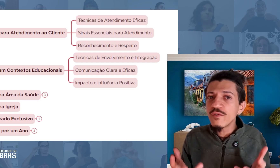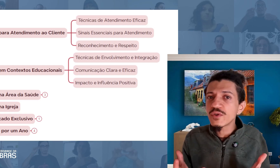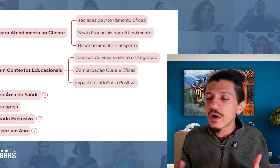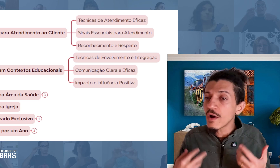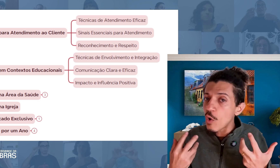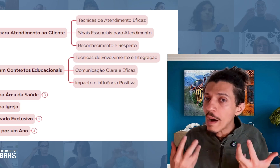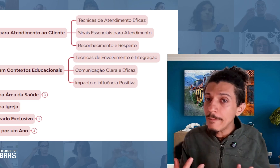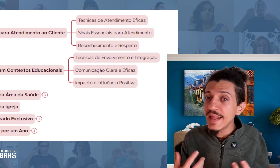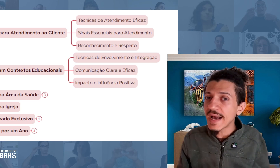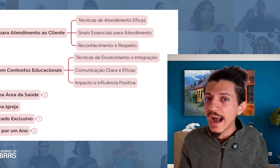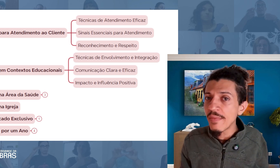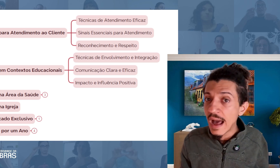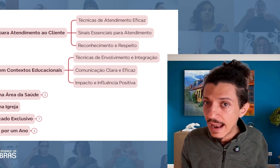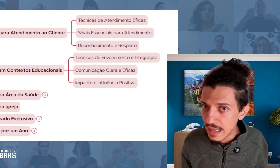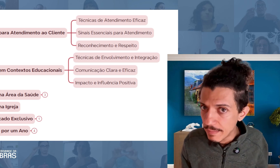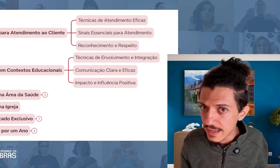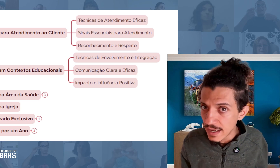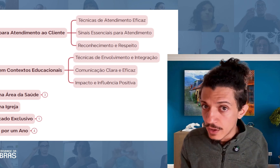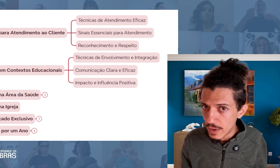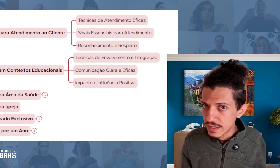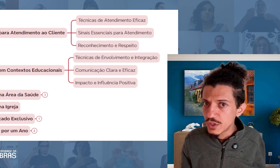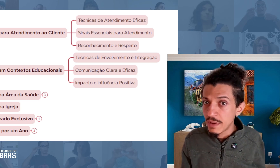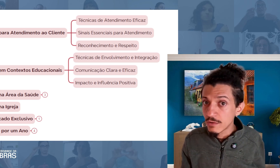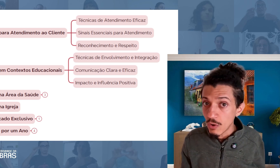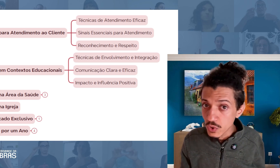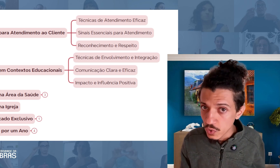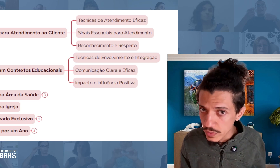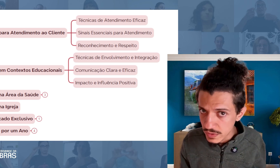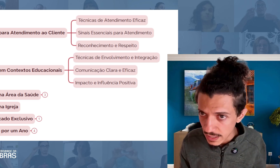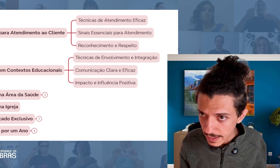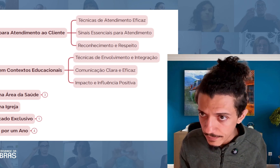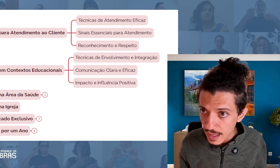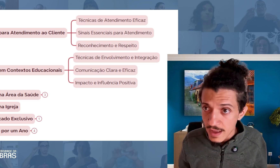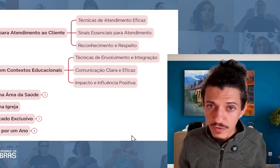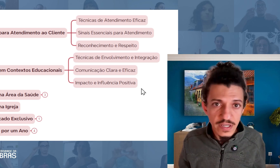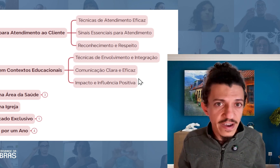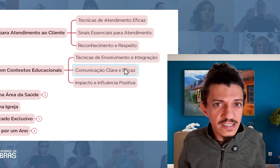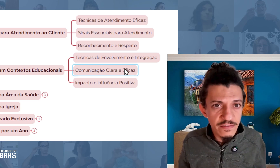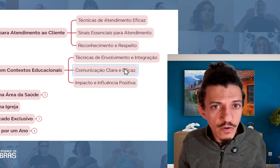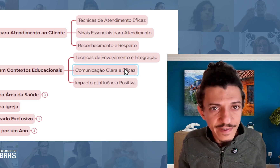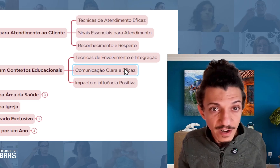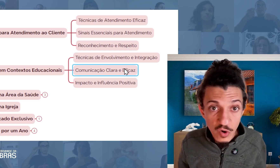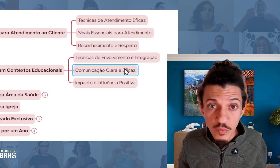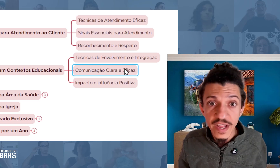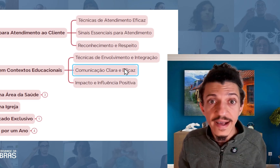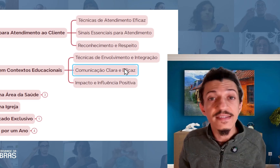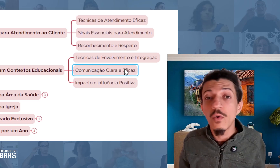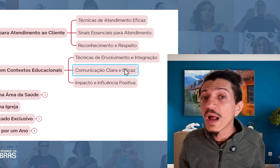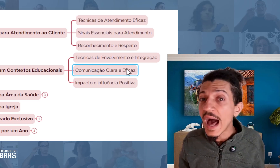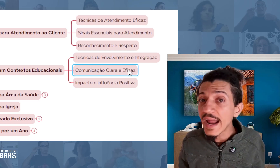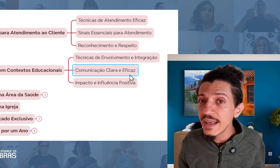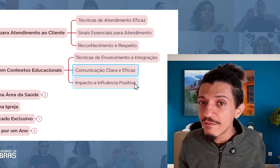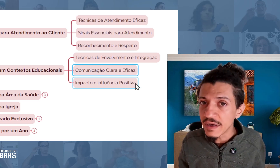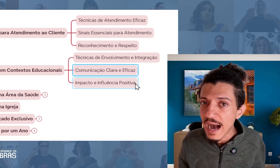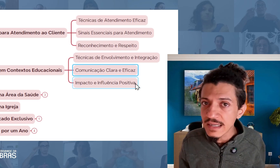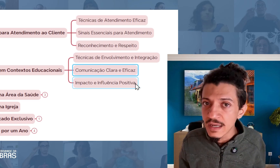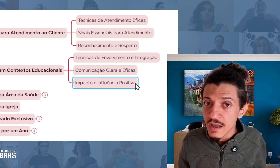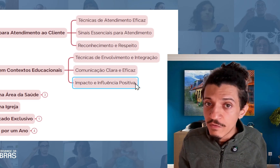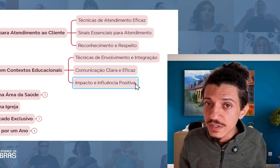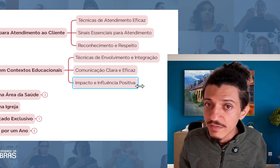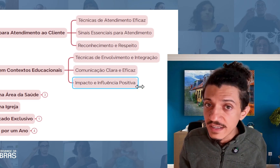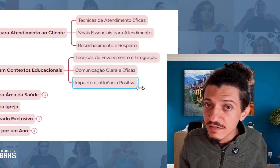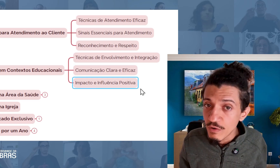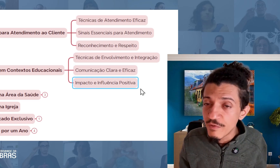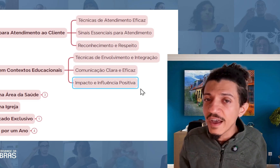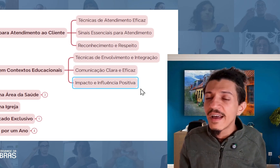como funciona, como aplicar a Libras no atendimento aos surdos ali. Você vai desenvolver uma comunicação clara e eficaz,